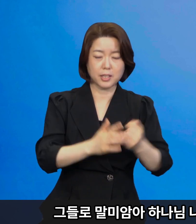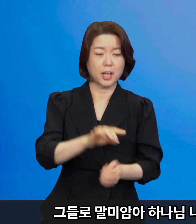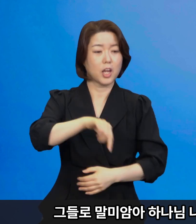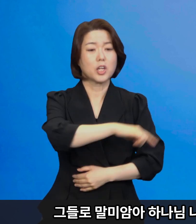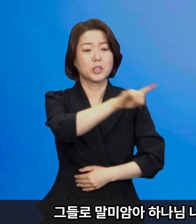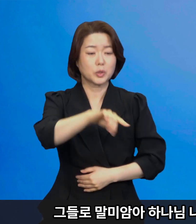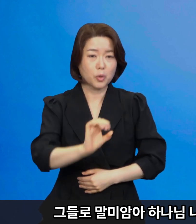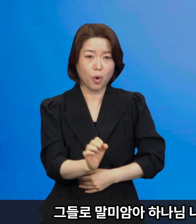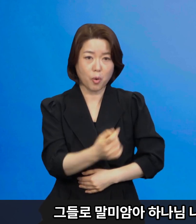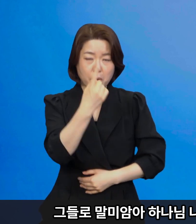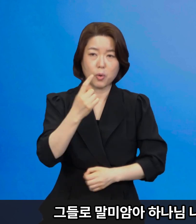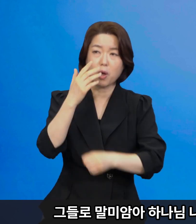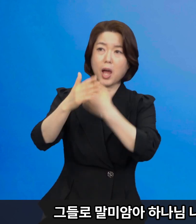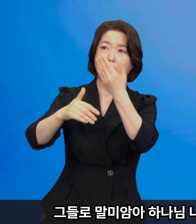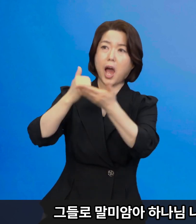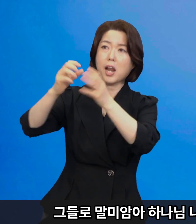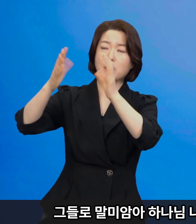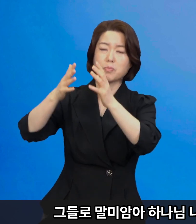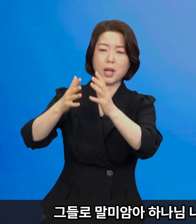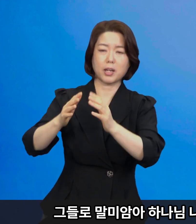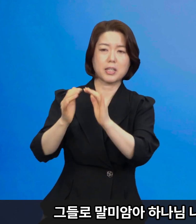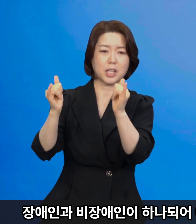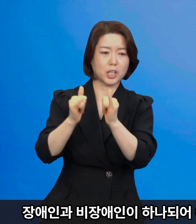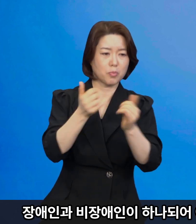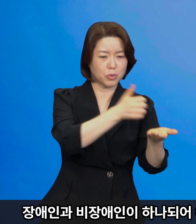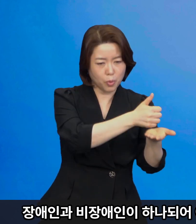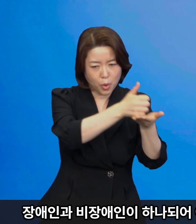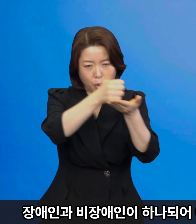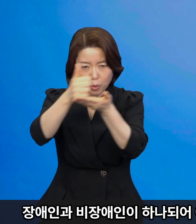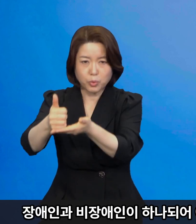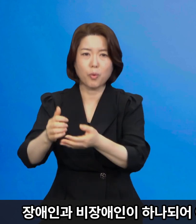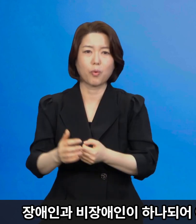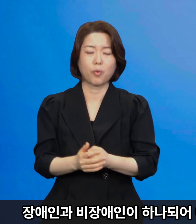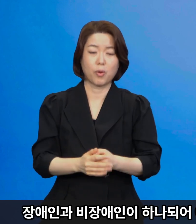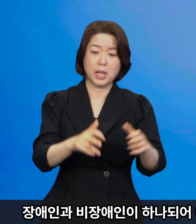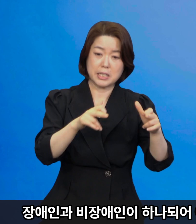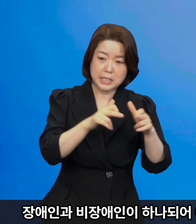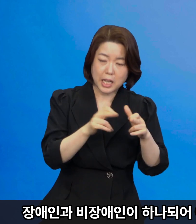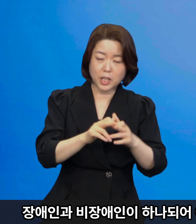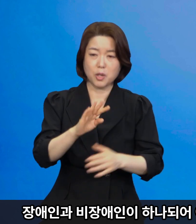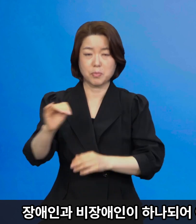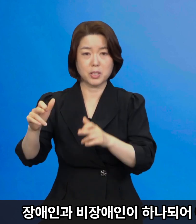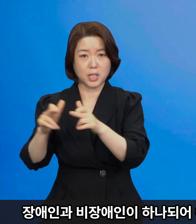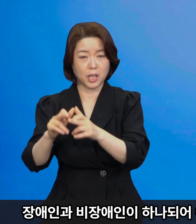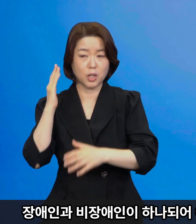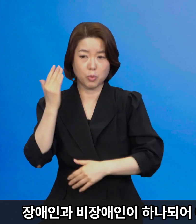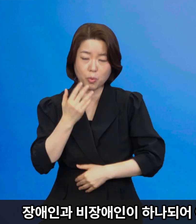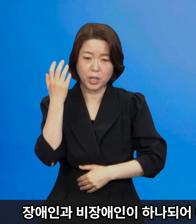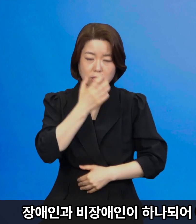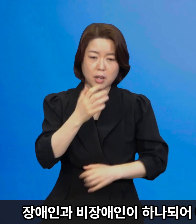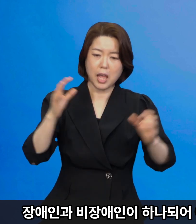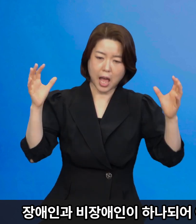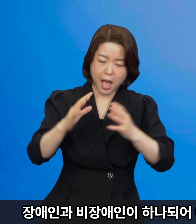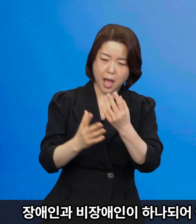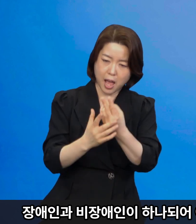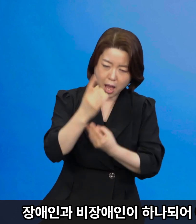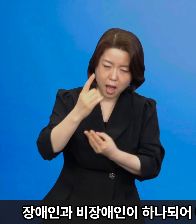하나님 나라의 시민으로 초청할 뿐 아니라 장애인과 비장애인이 하나 되어 어우러지는